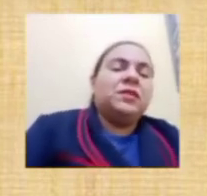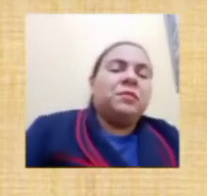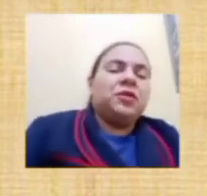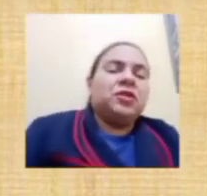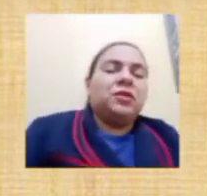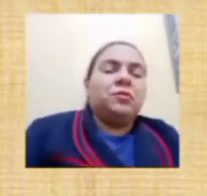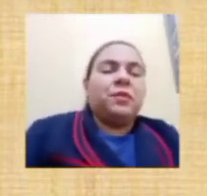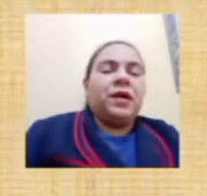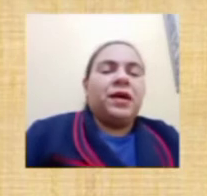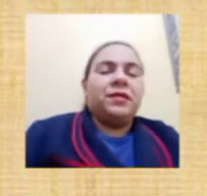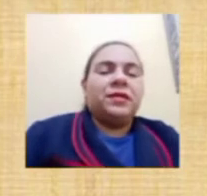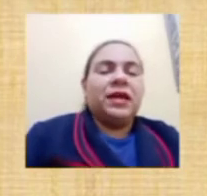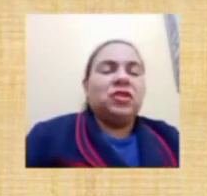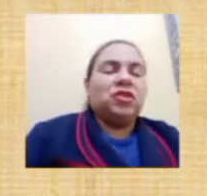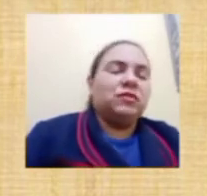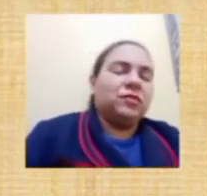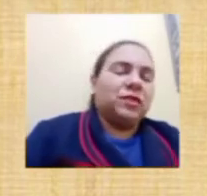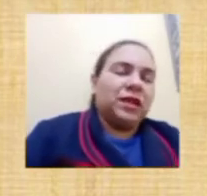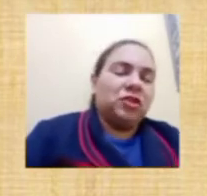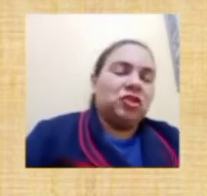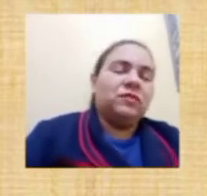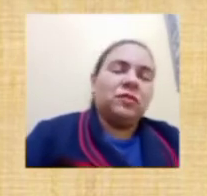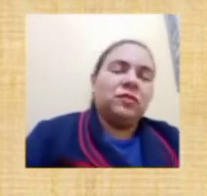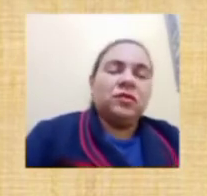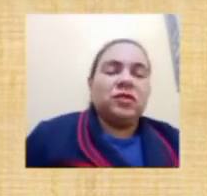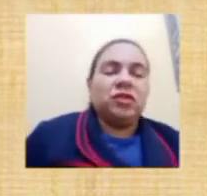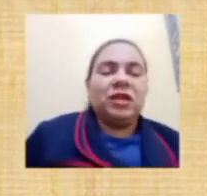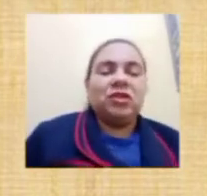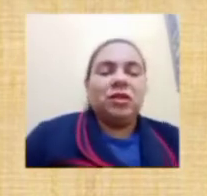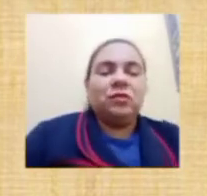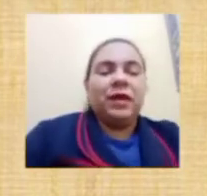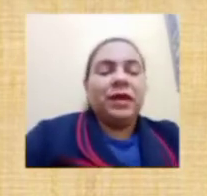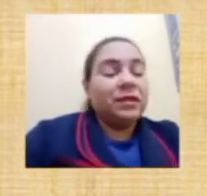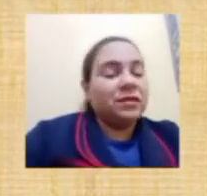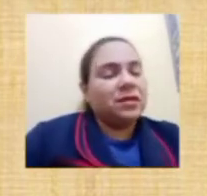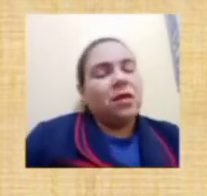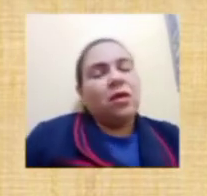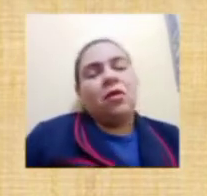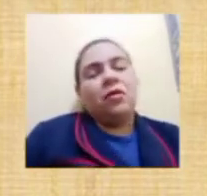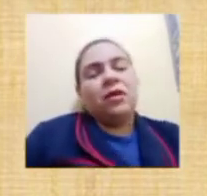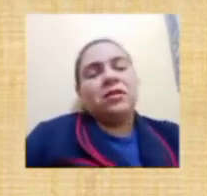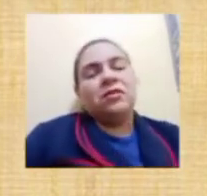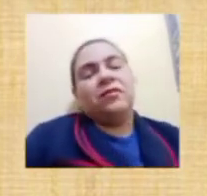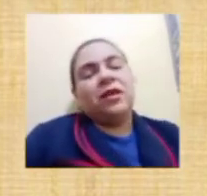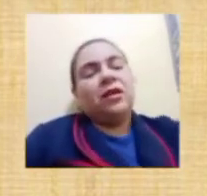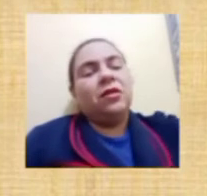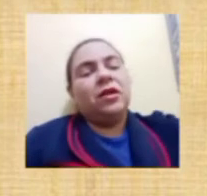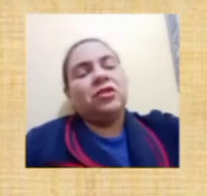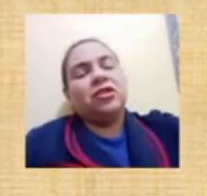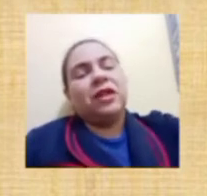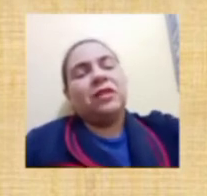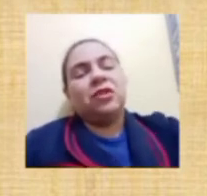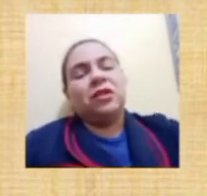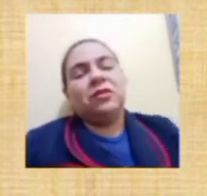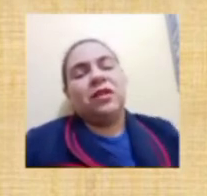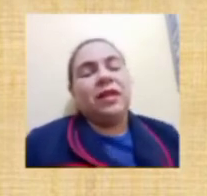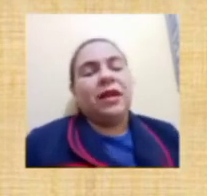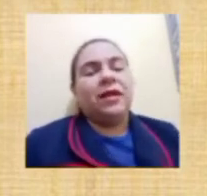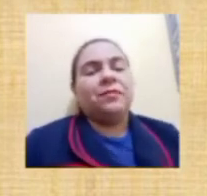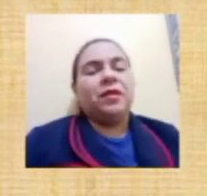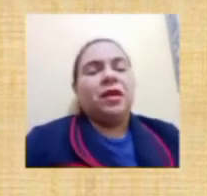Então, vamos lá. Na letra B, menos 5, mais menos 8, menos